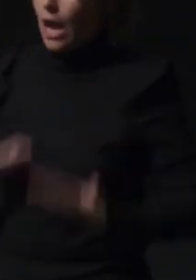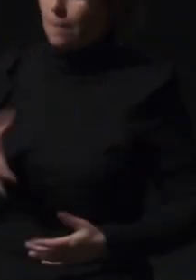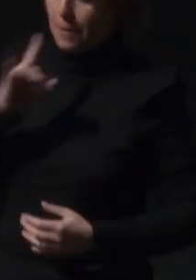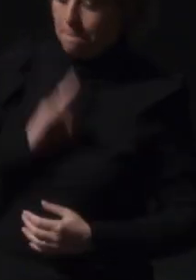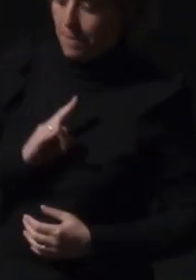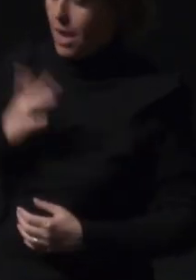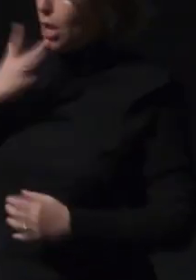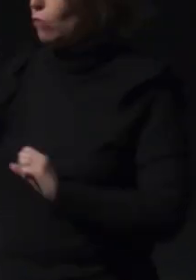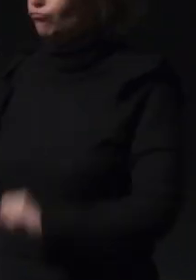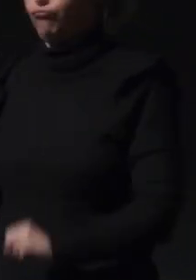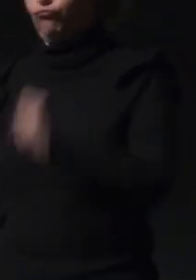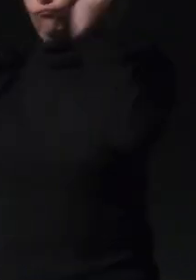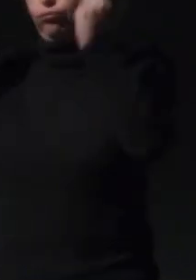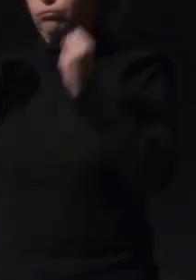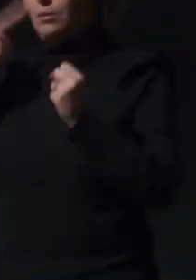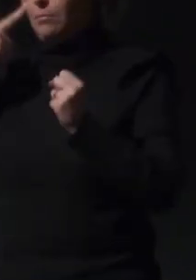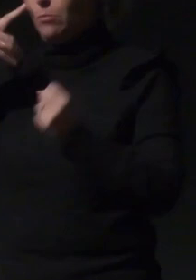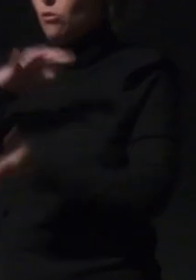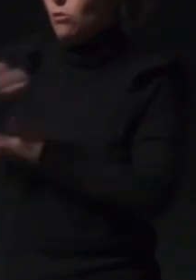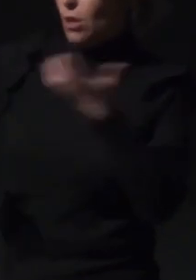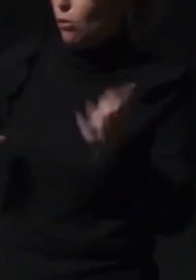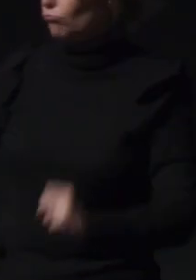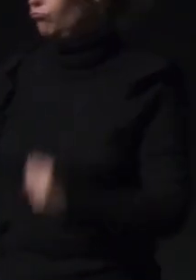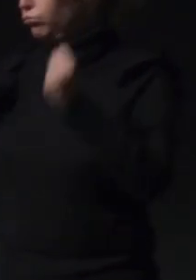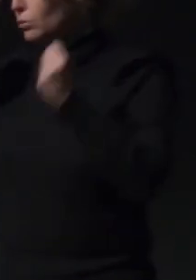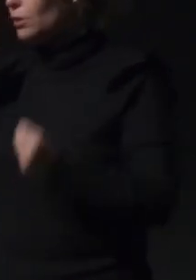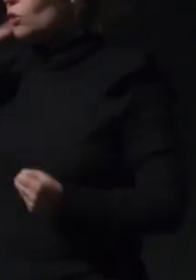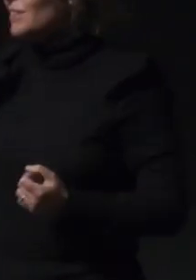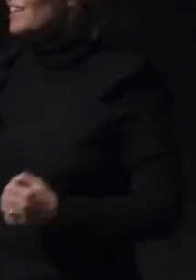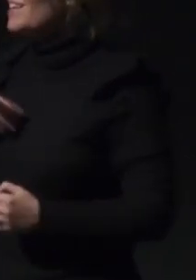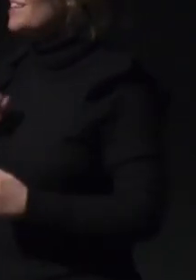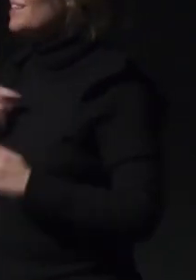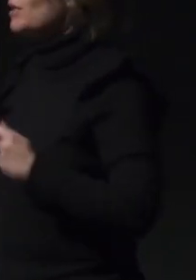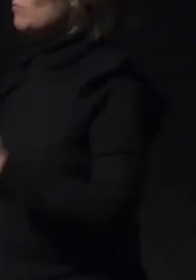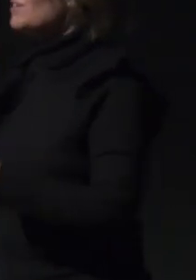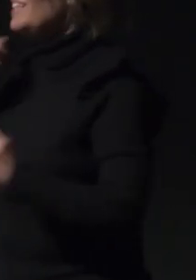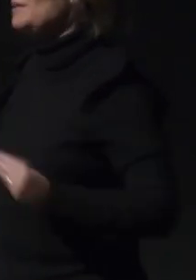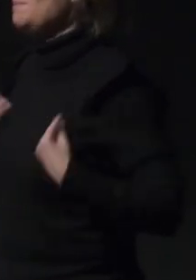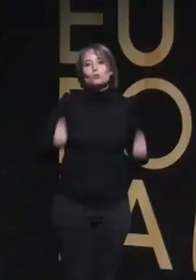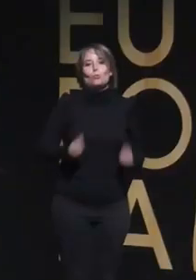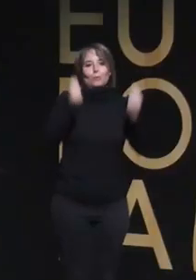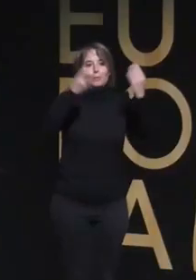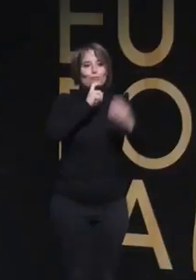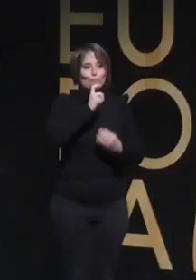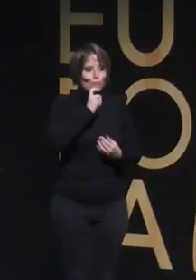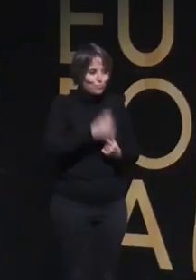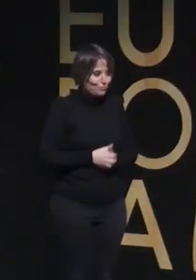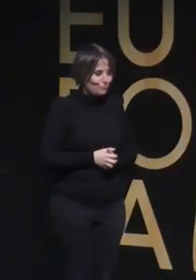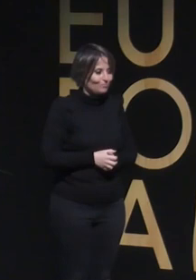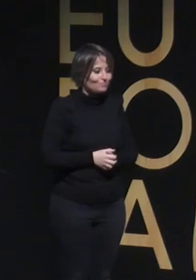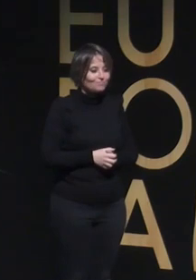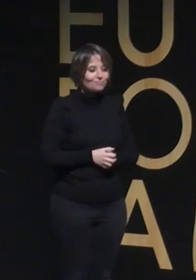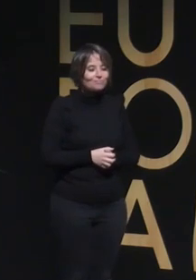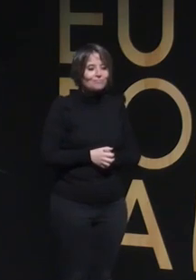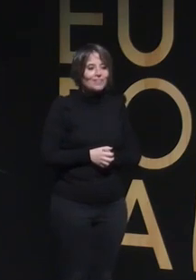Si reacciono, la liamos. ¿Cómo podemos reafirmar su identidad y sobrevivir? La